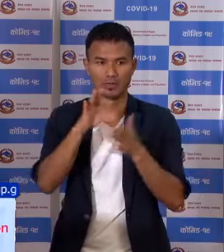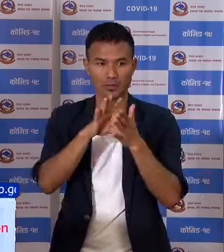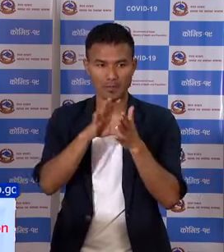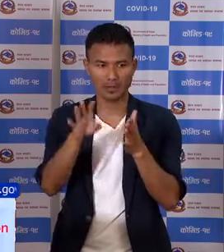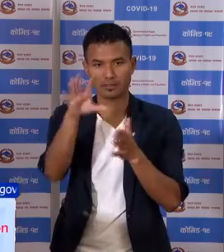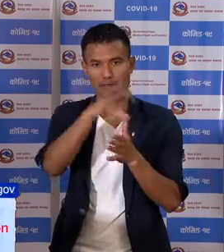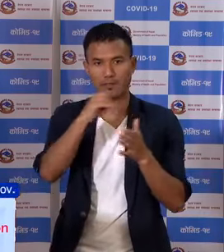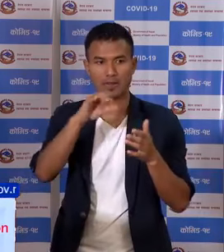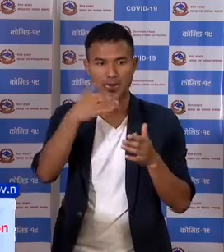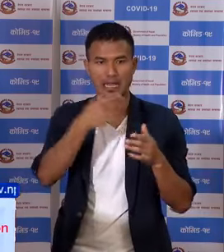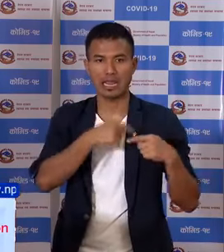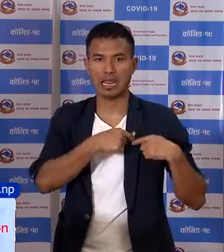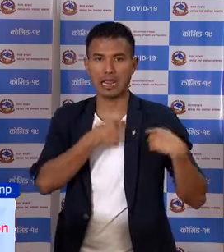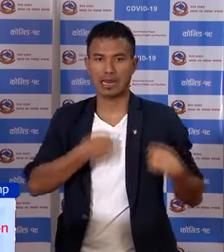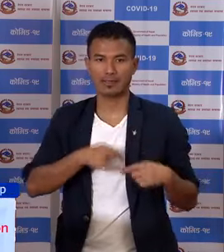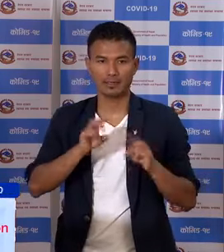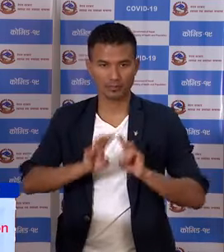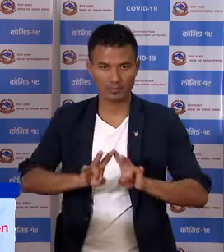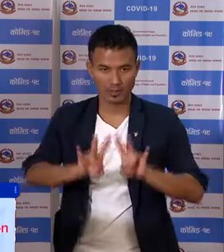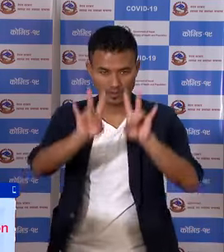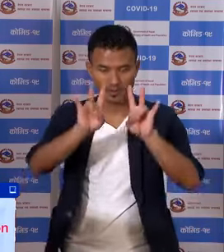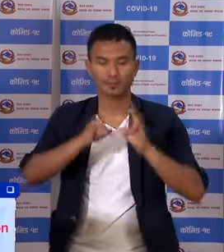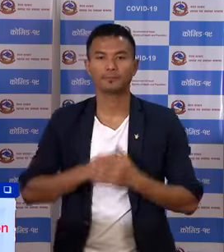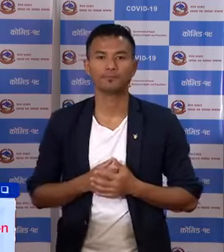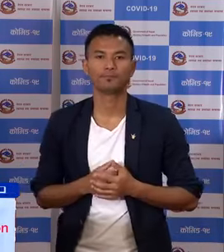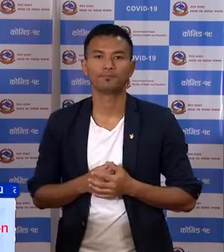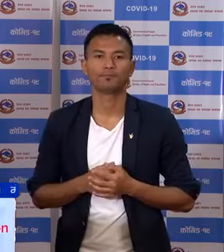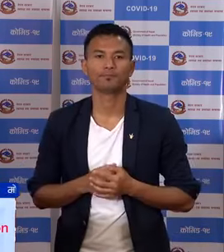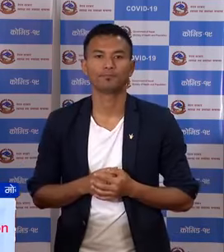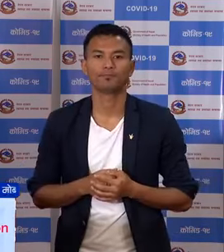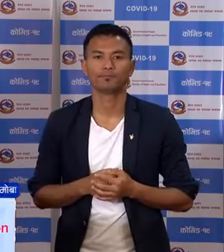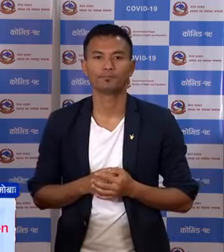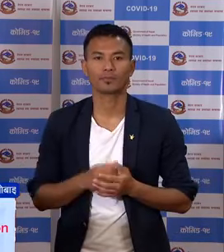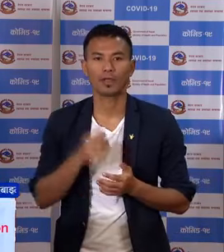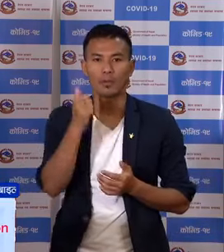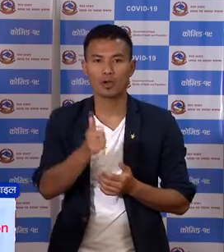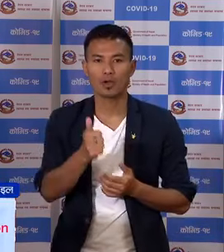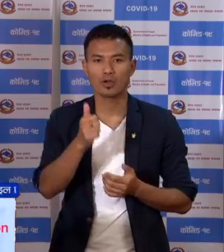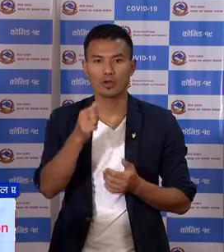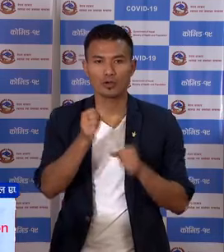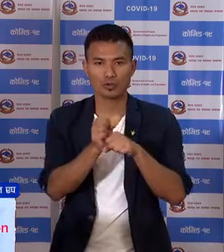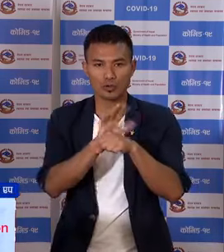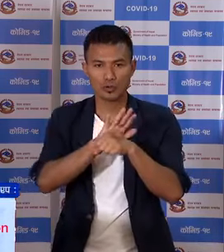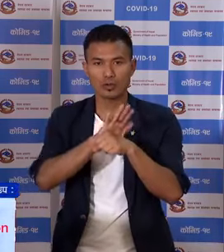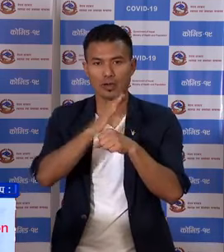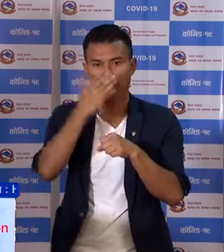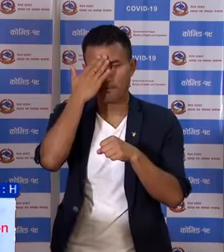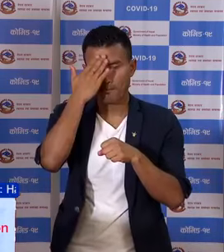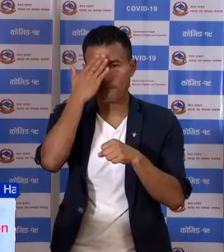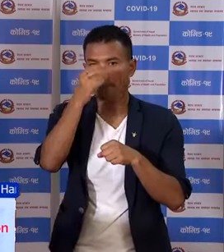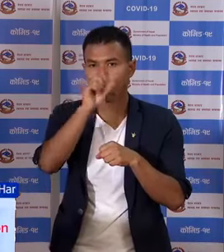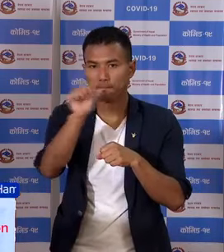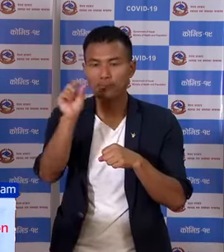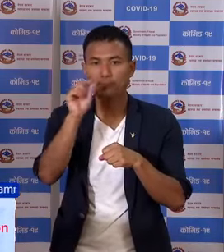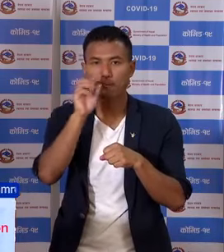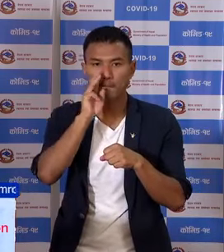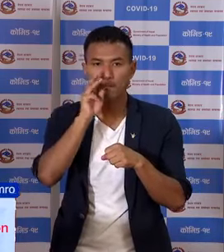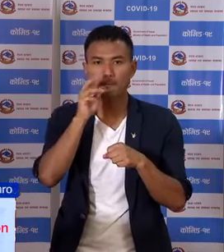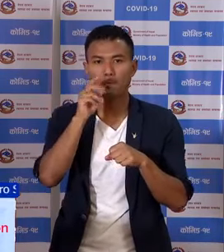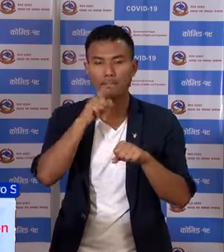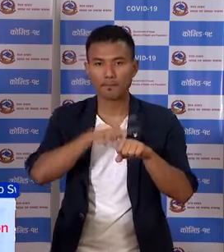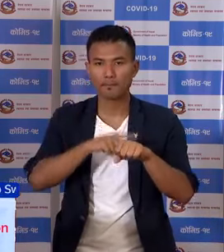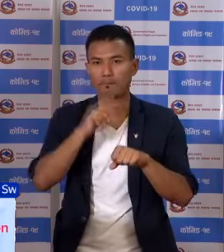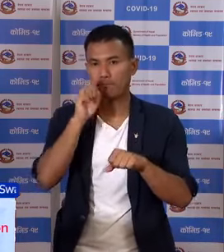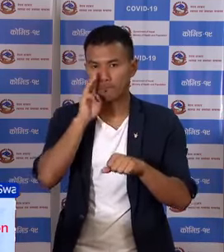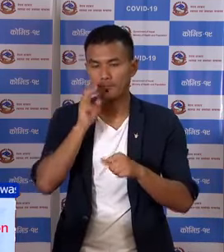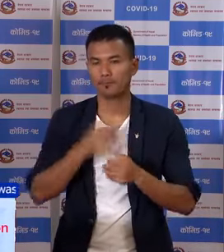सबैलाया हामी हार्दिक सुभकामना बेक्तबरना चाहां छो। अब यो कोरुना संक्रमन को एस घडी